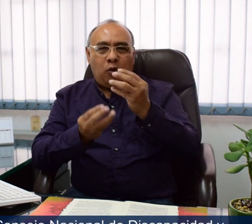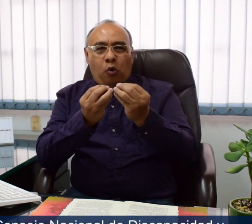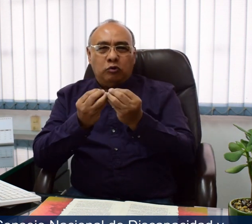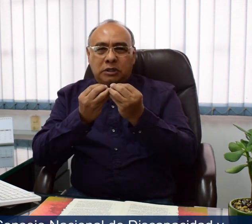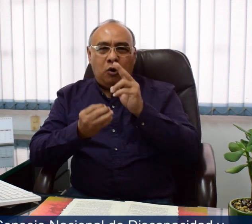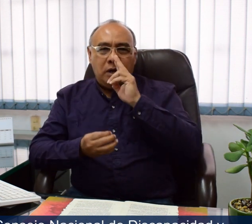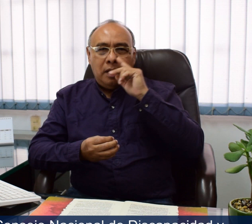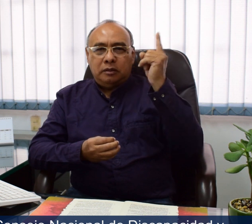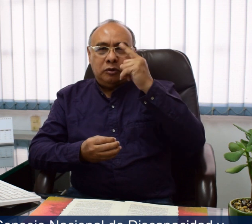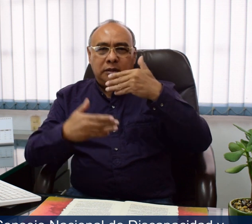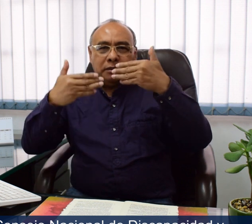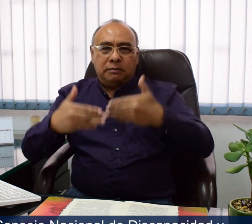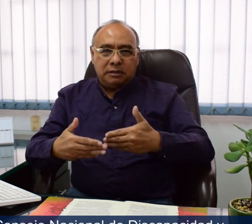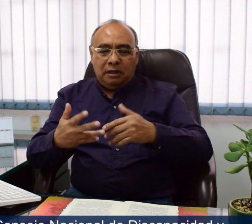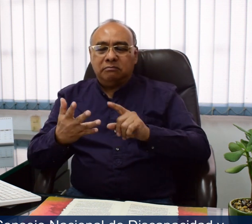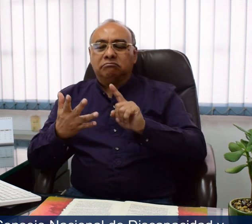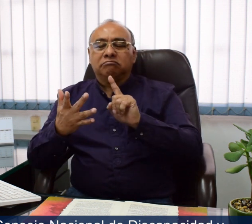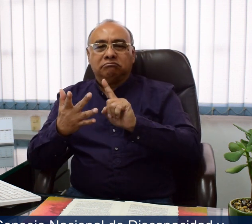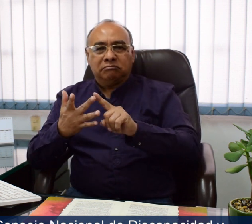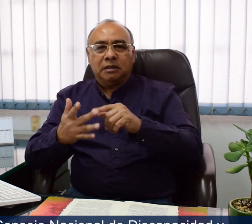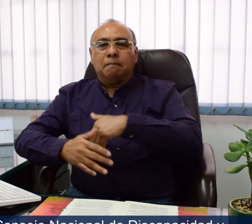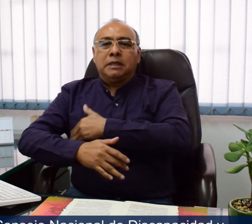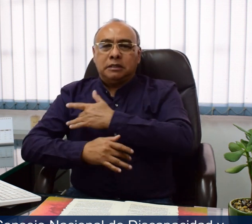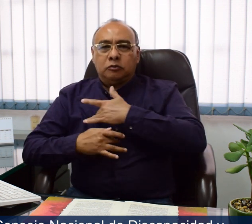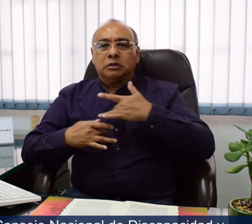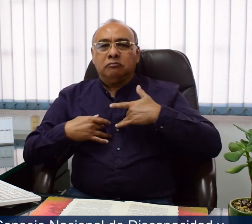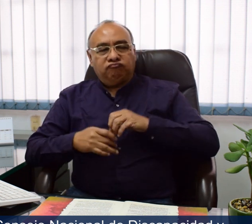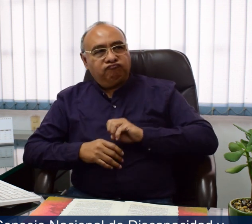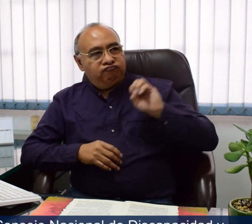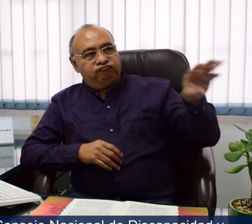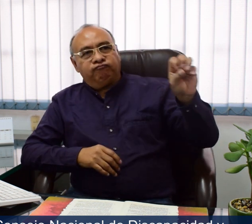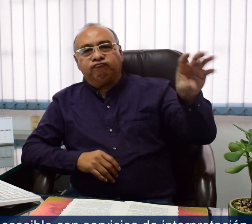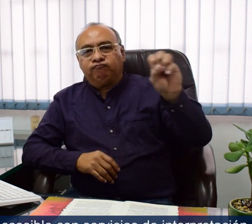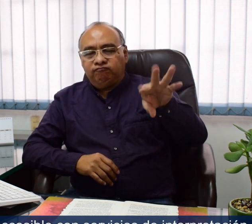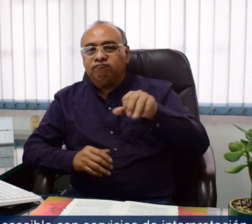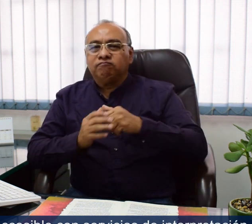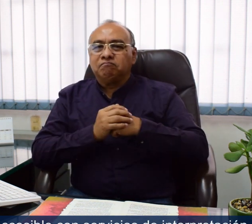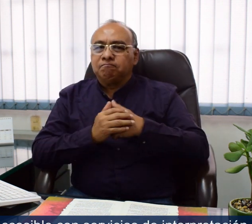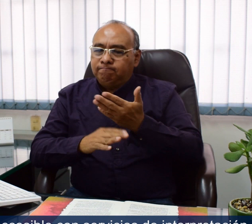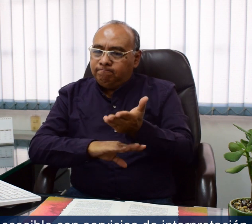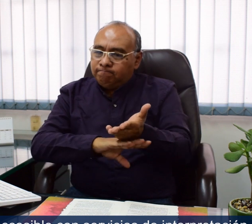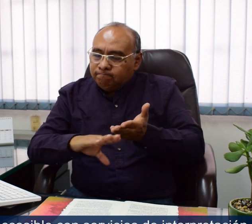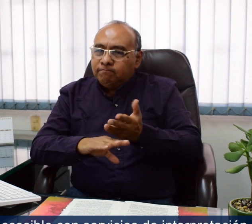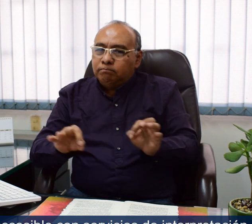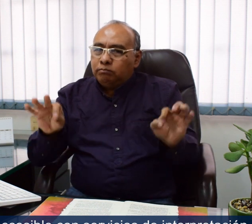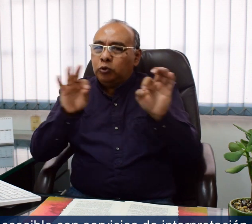de Discapacidad y al Ministerio de Salud, exigiendo información accesible con